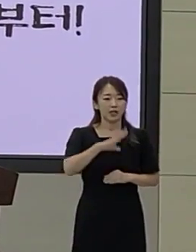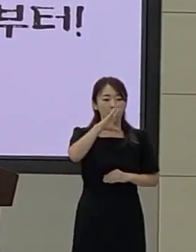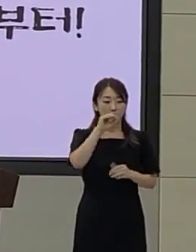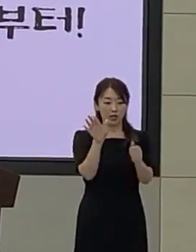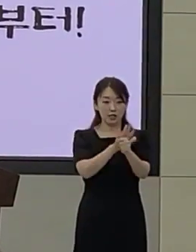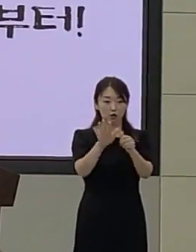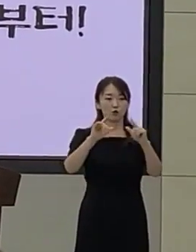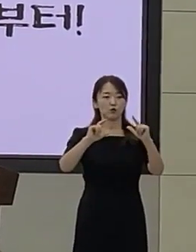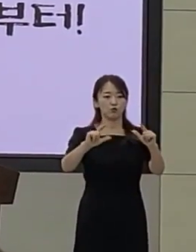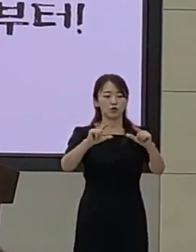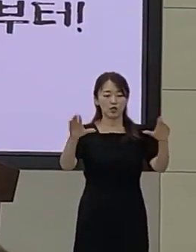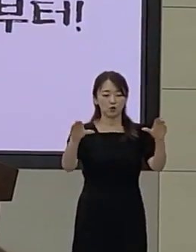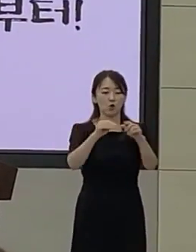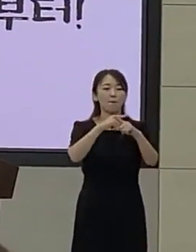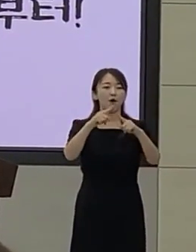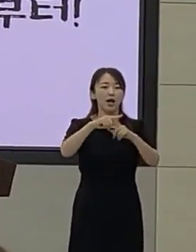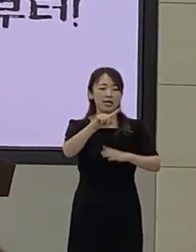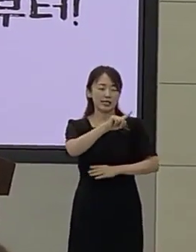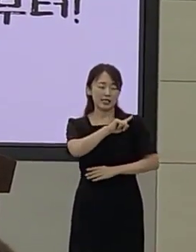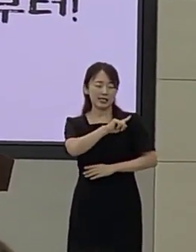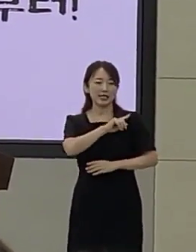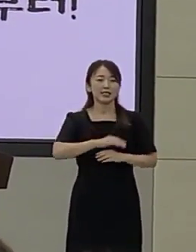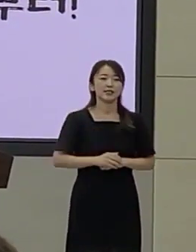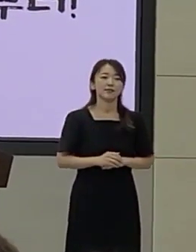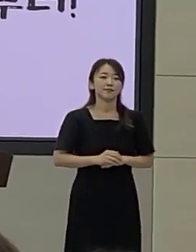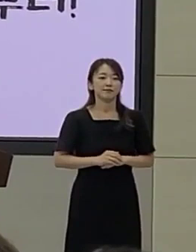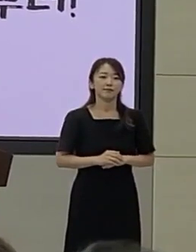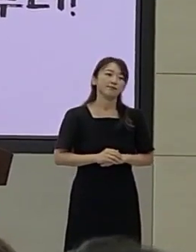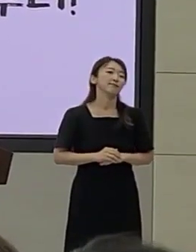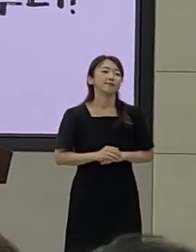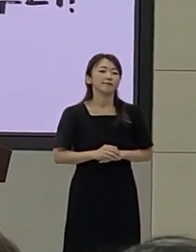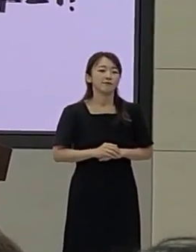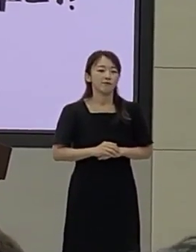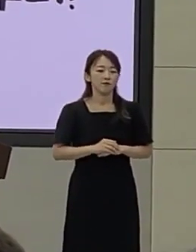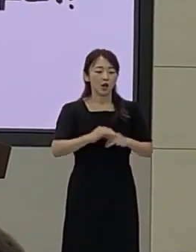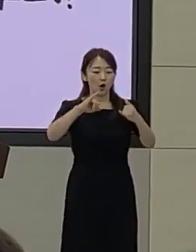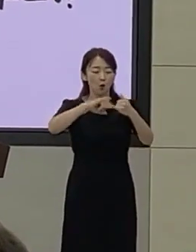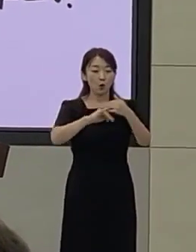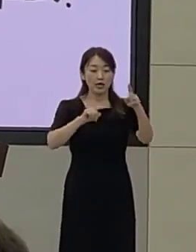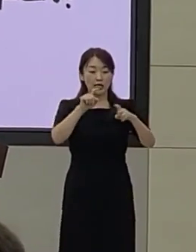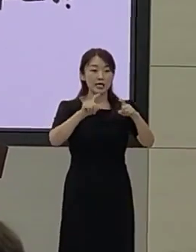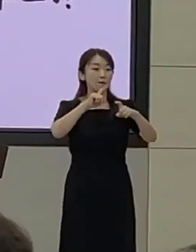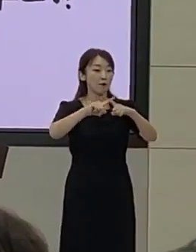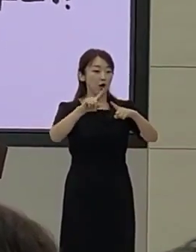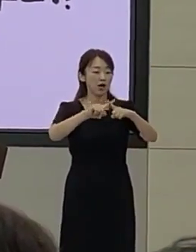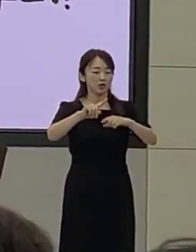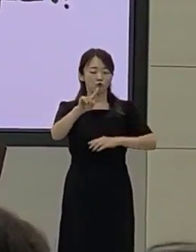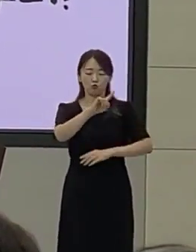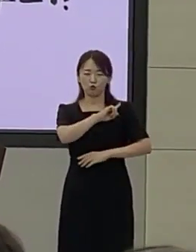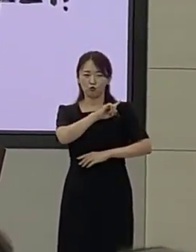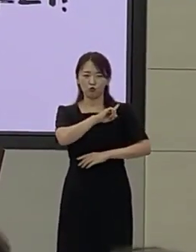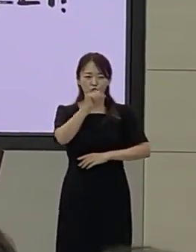민원서비스 분야에서는 종합평가 1위를 차지하는 쾌거를 이루었고 공약 이행평가에서도